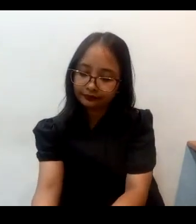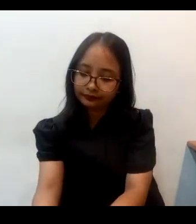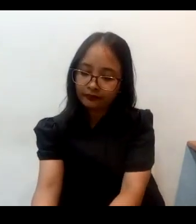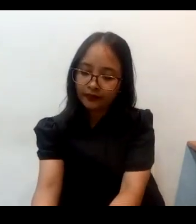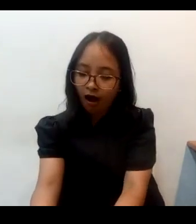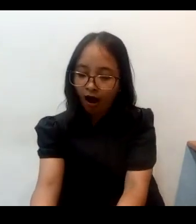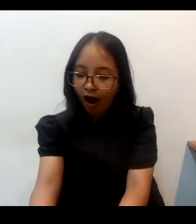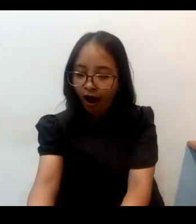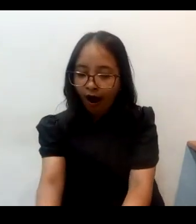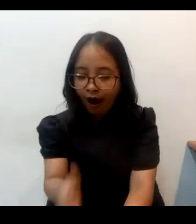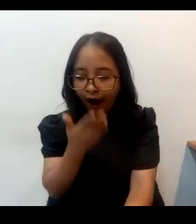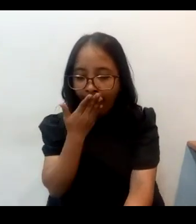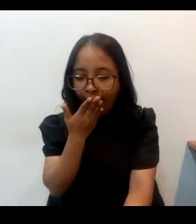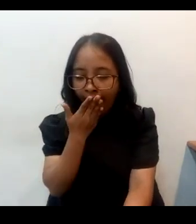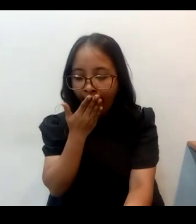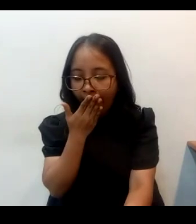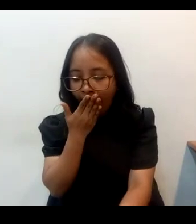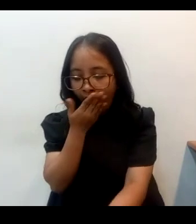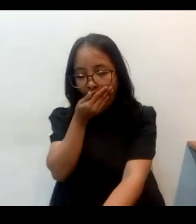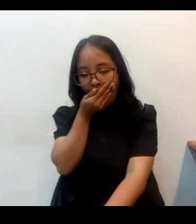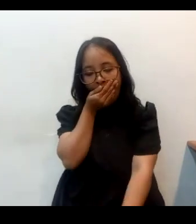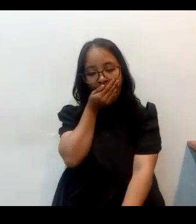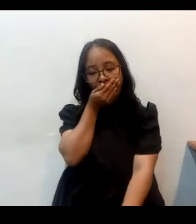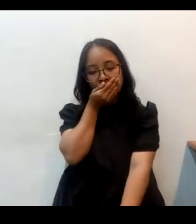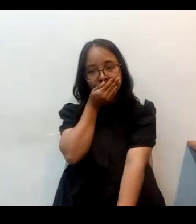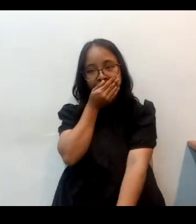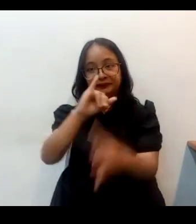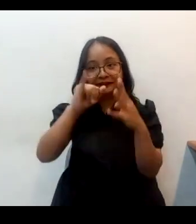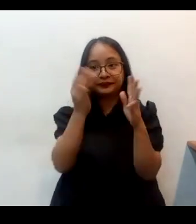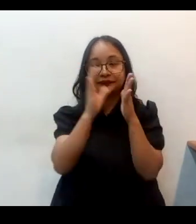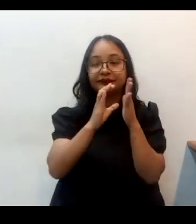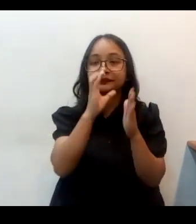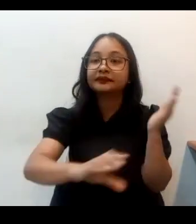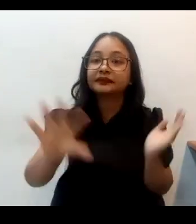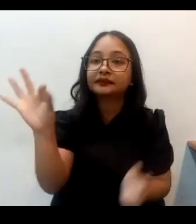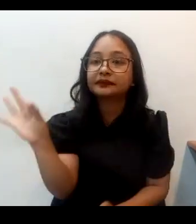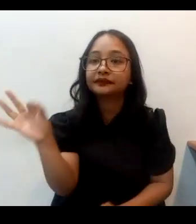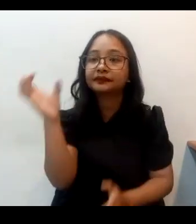natin sa 1 Kapitulo 9. Napakahalaga pong bagay ito. At the time, when the